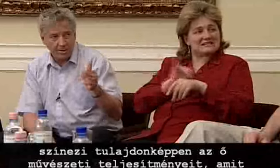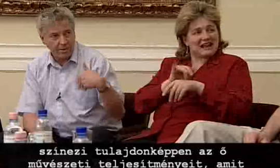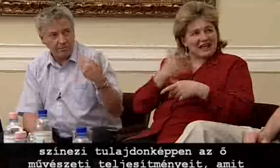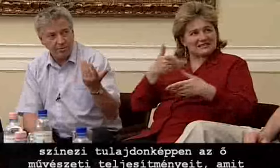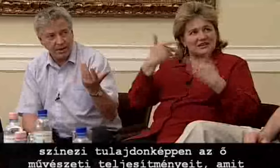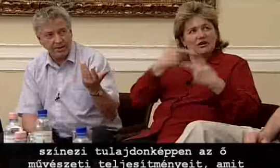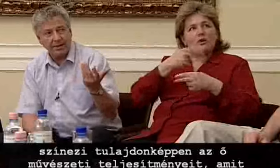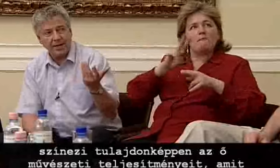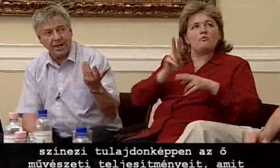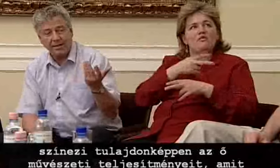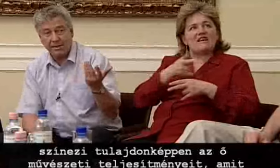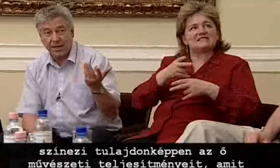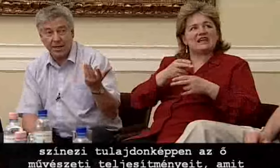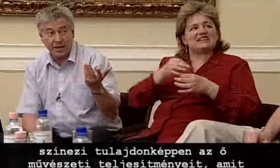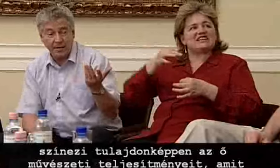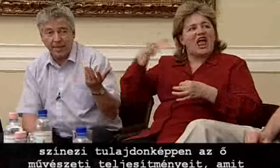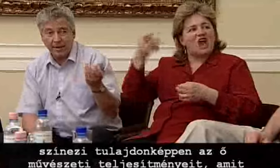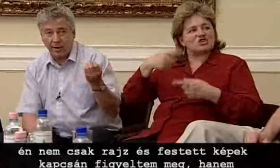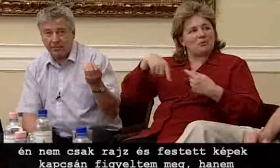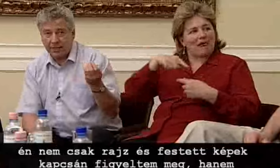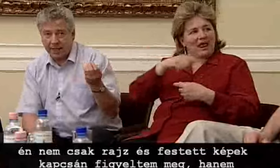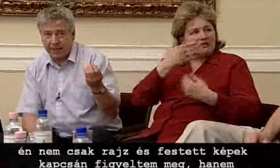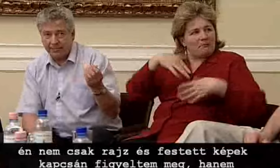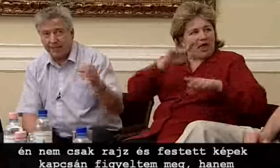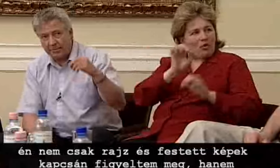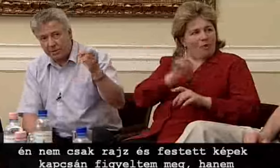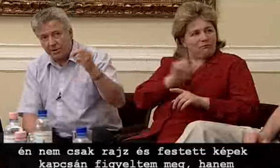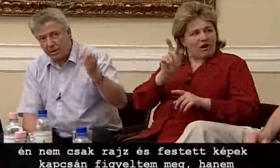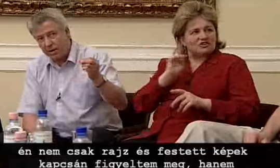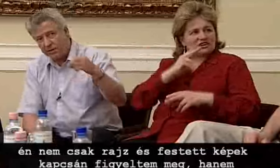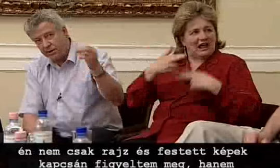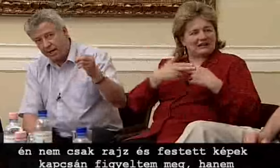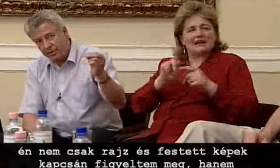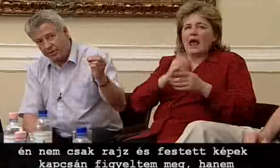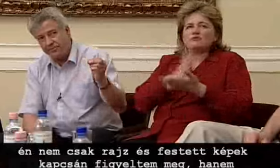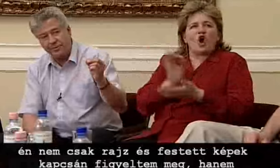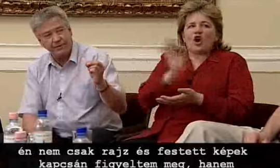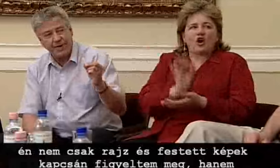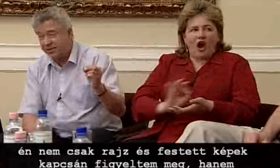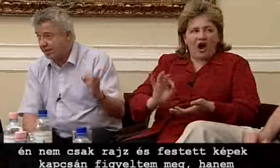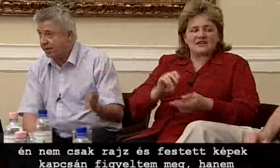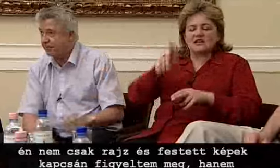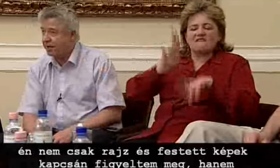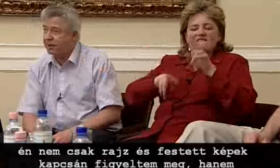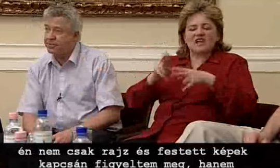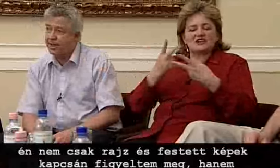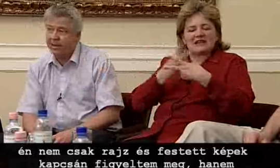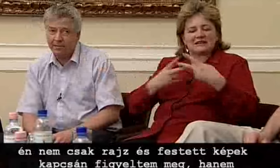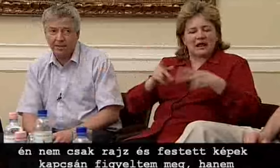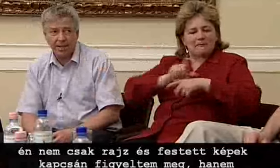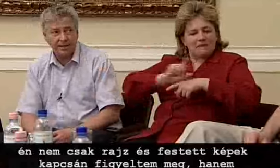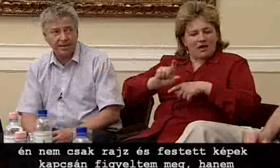ő művészeti teljesítményeit, amit én nem csak rajz és festett képek